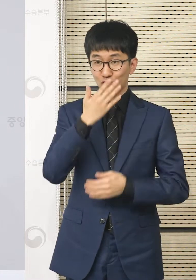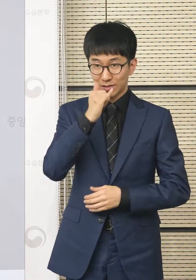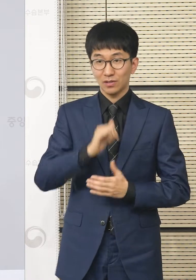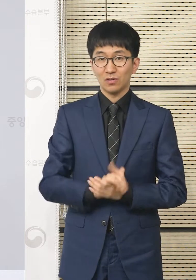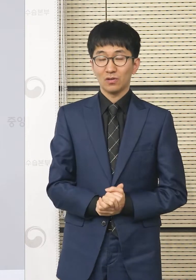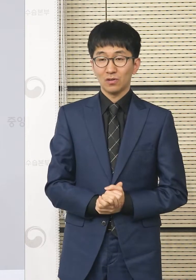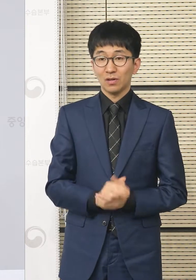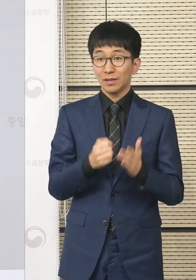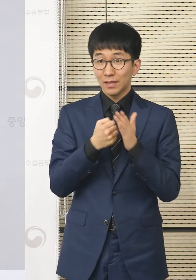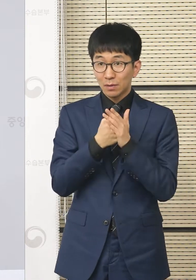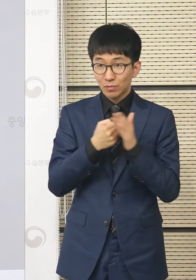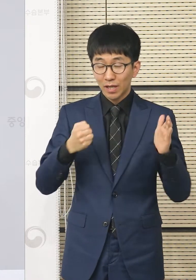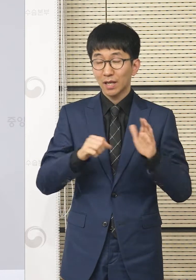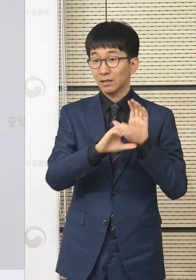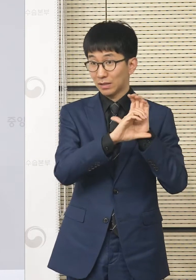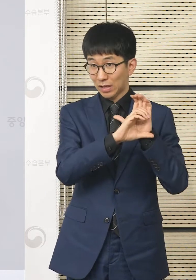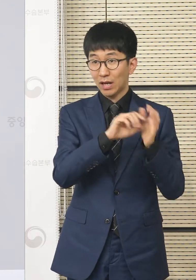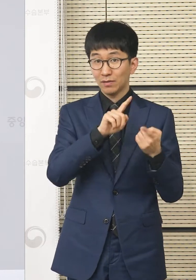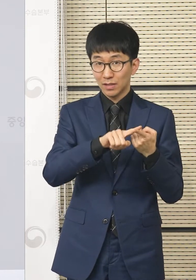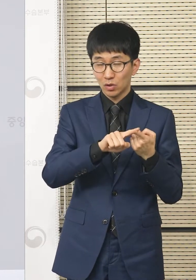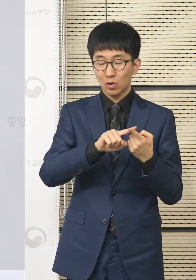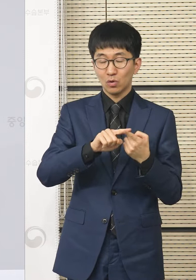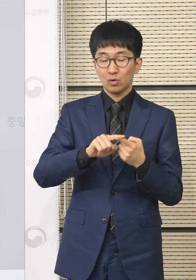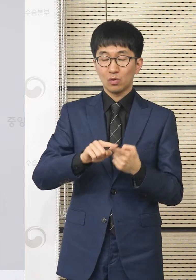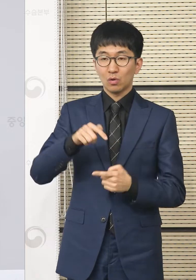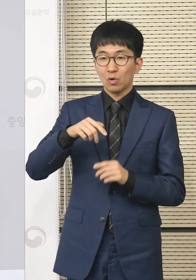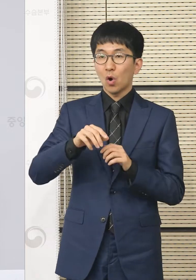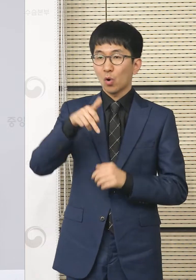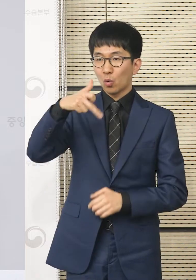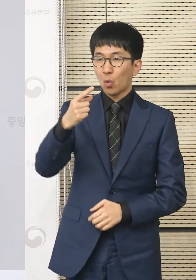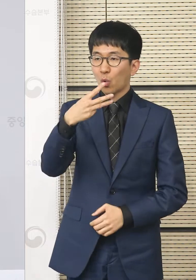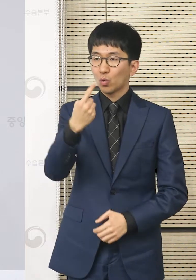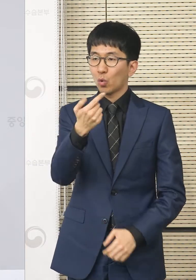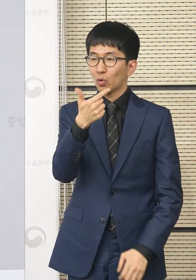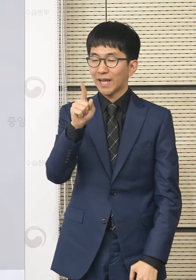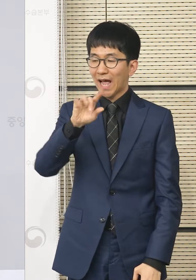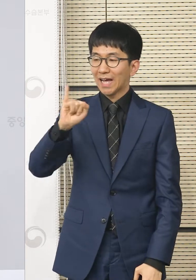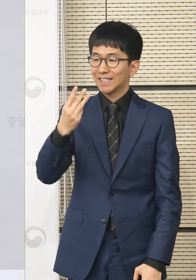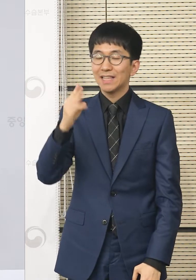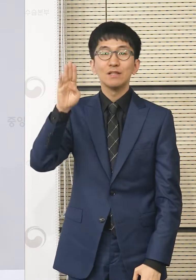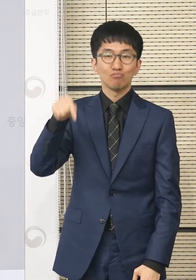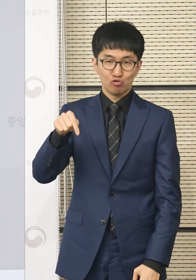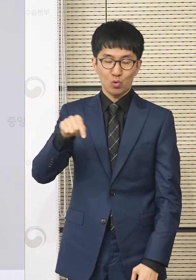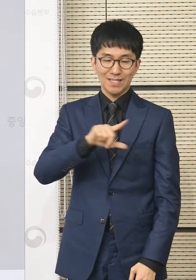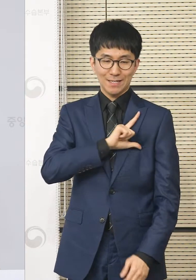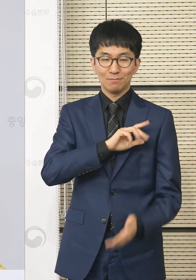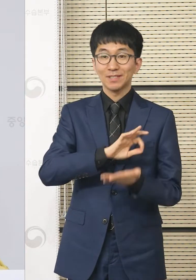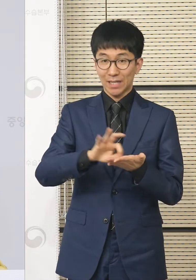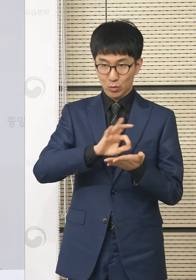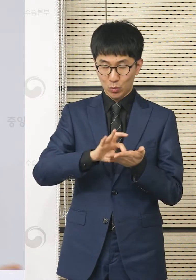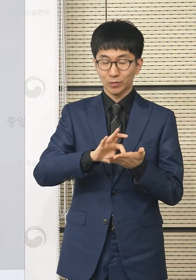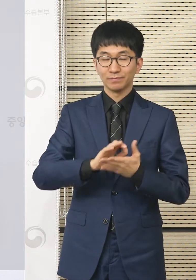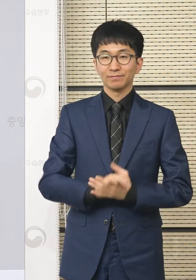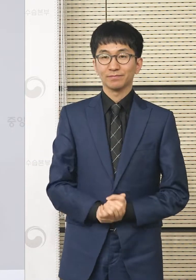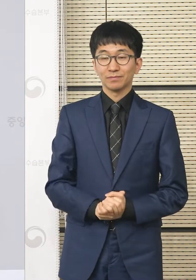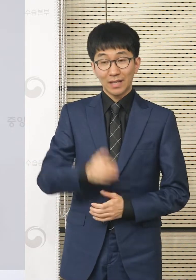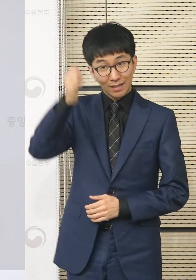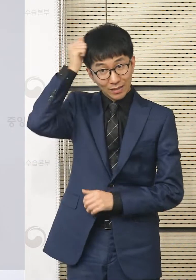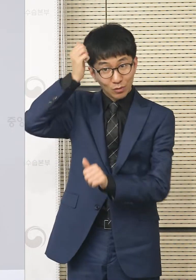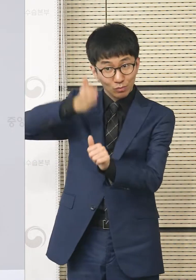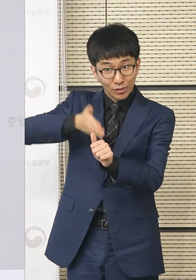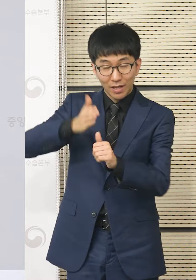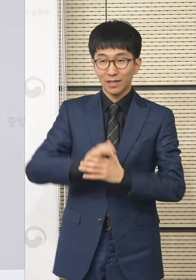앞으로 정부는 신종 코로나 바이러스 감염증을 코로나19로 명칭을 부를 계획입니다.